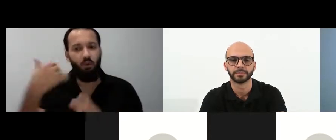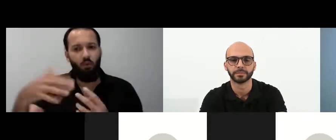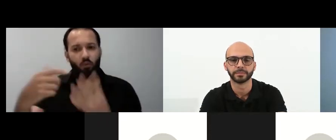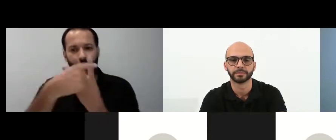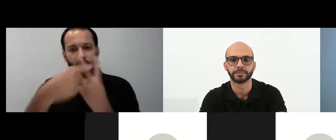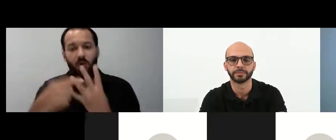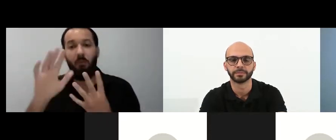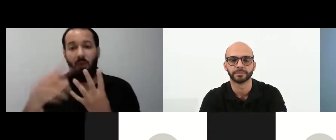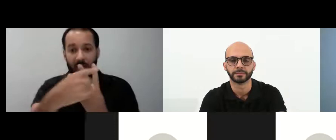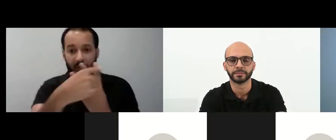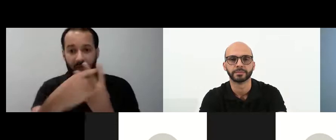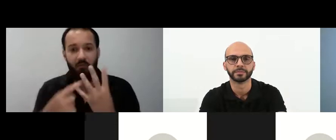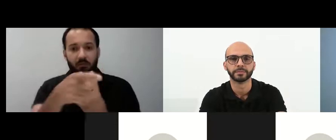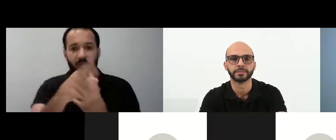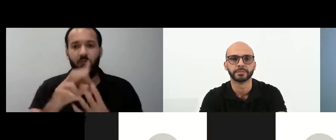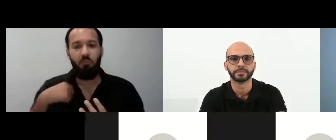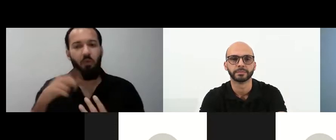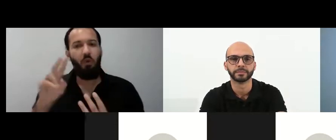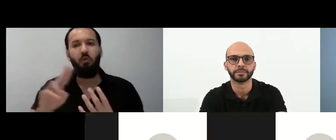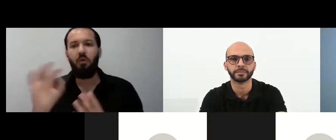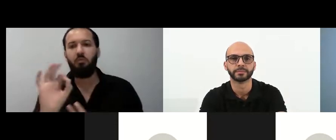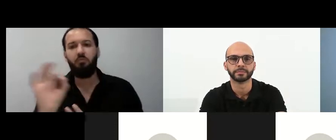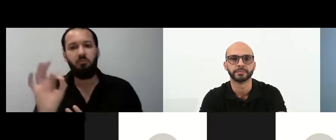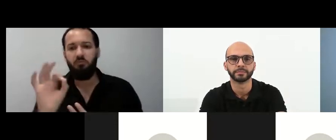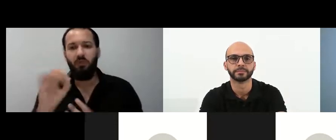falando das diferenças, né? Igual o Marcelo fez, né?